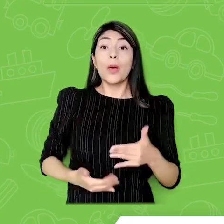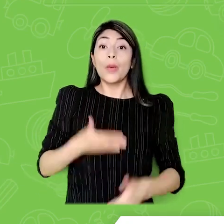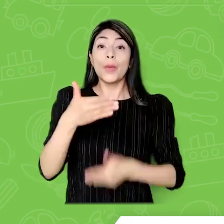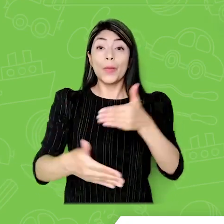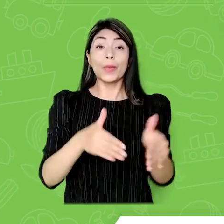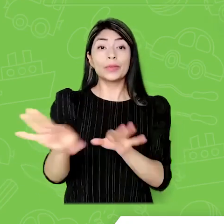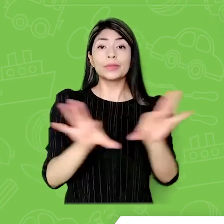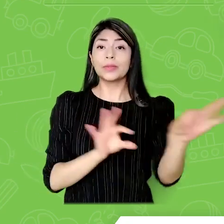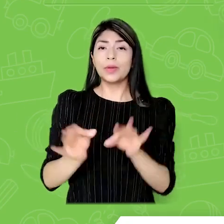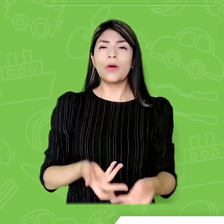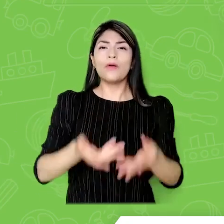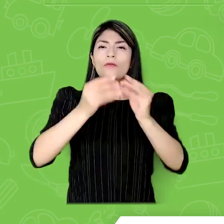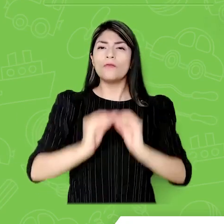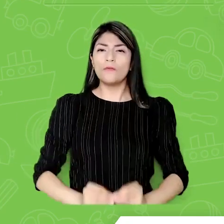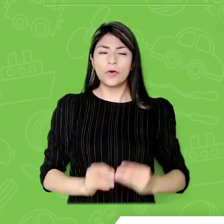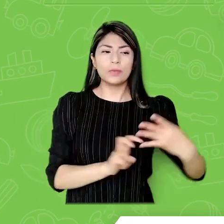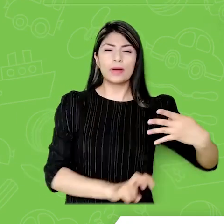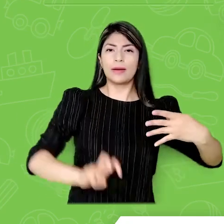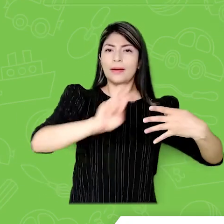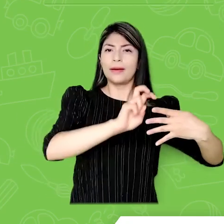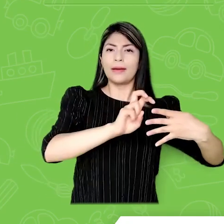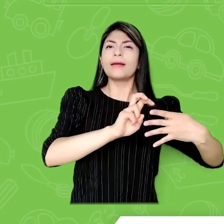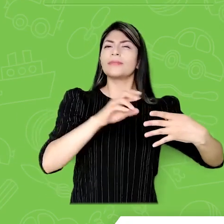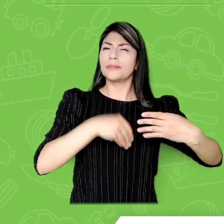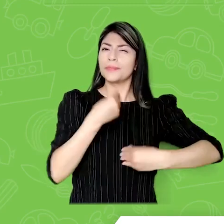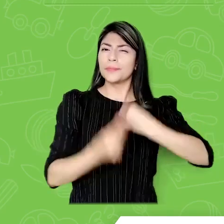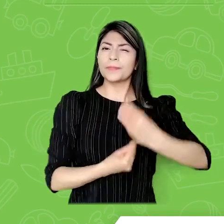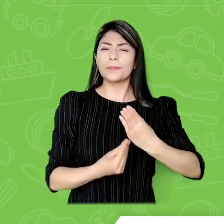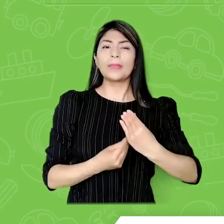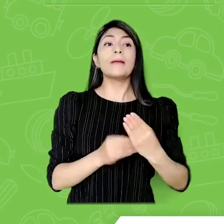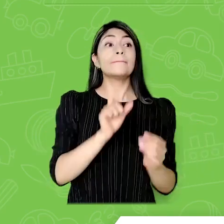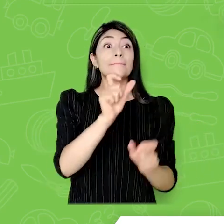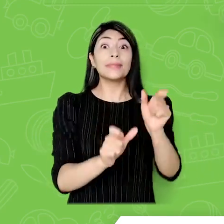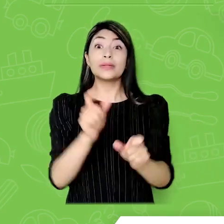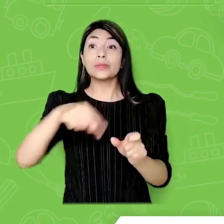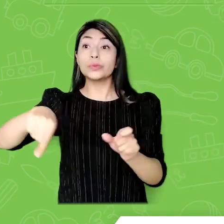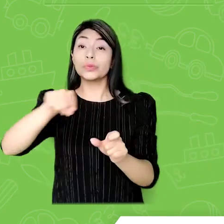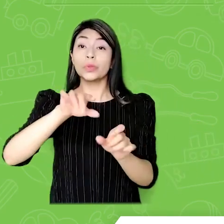ascenso, dichos servidores públicos, mediante radicado número